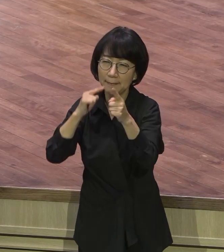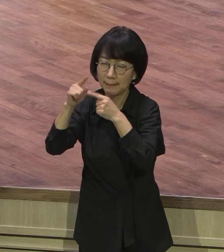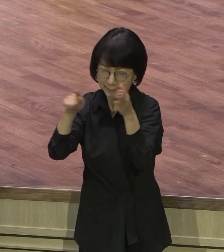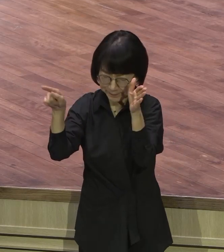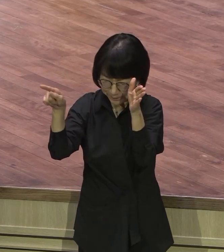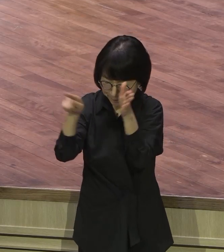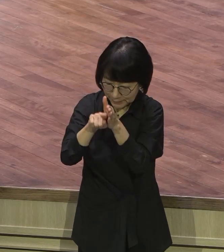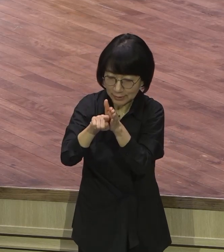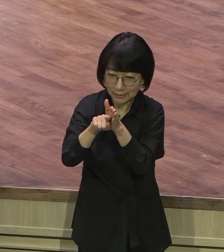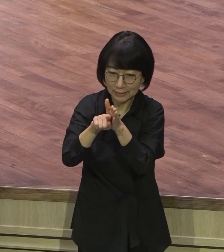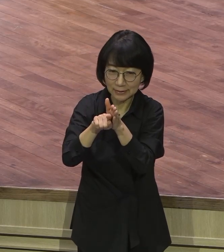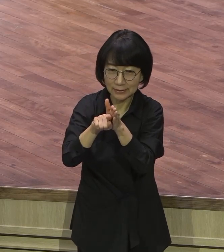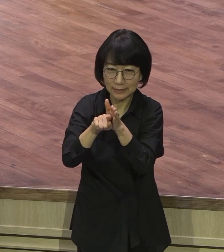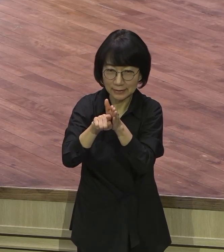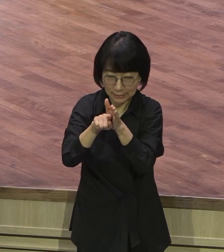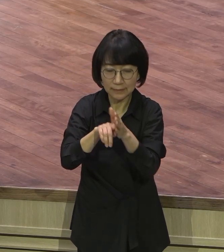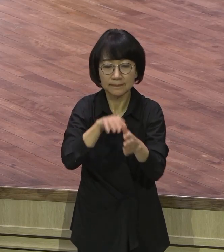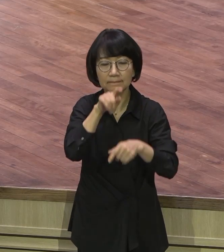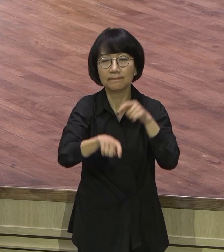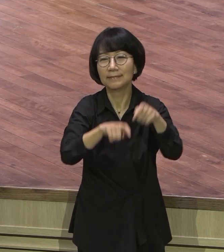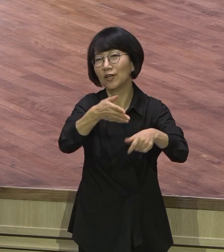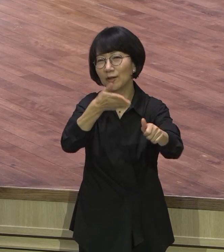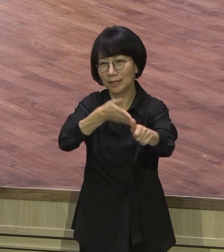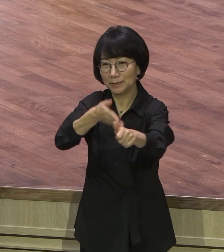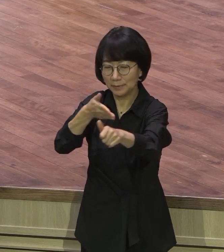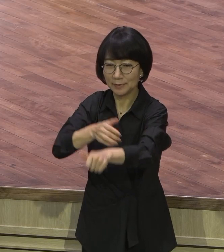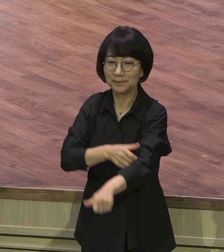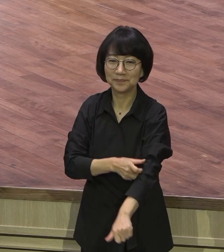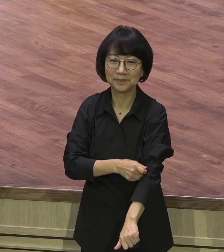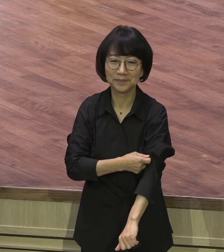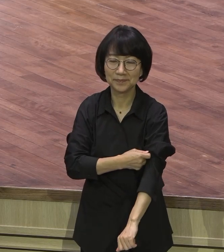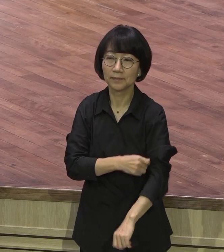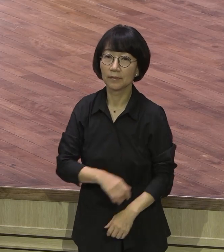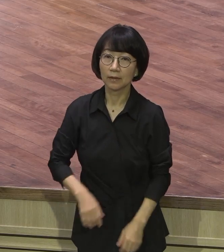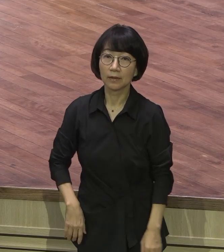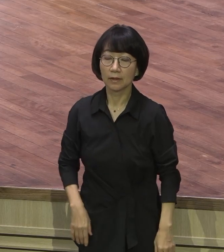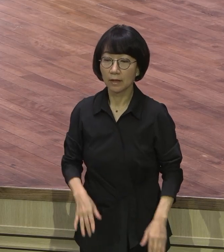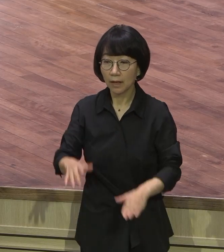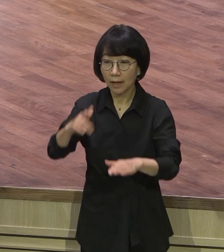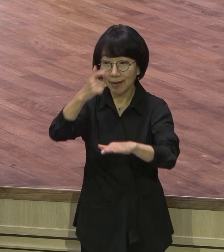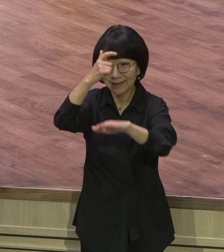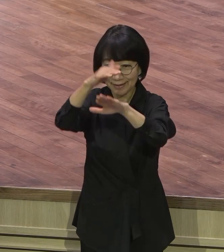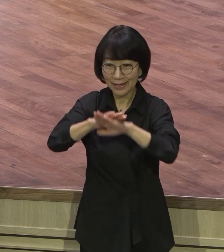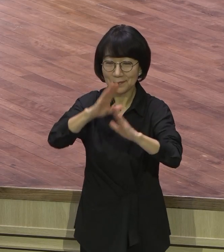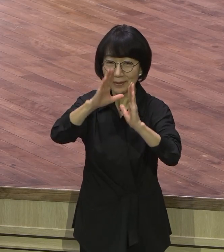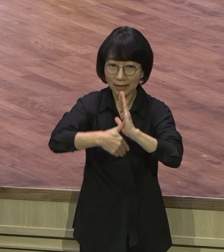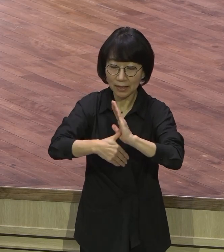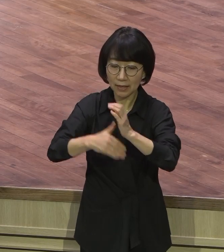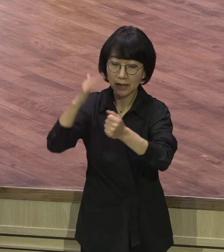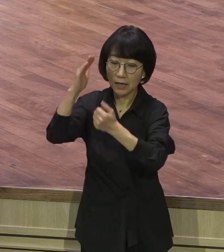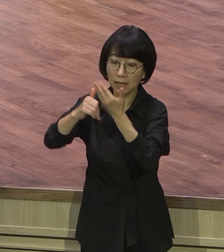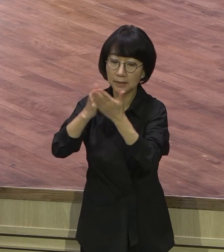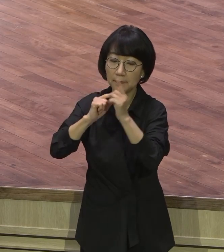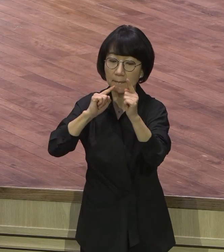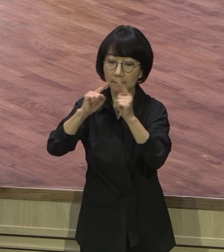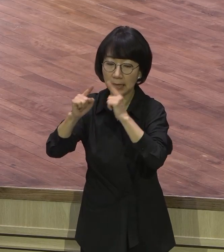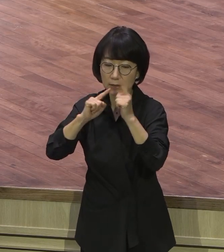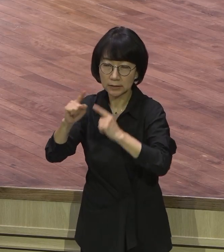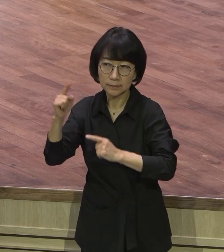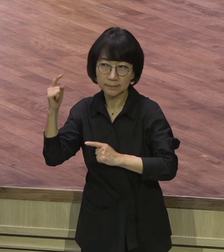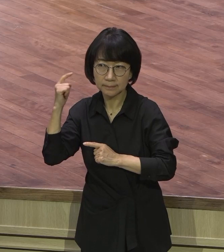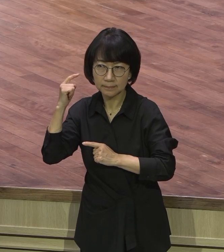말씀을 듣고 하나님 말씀을 듣고 하나님 말씀을 듣고 예비시가 말씀 듣고 결정했는데 하나님이 축복 안